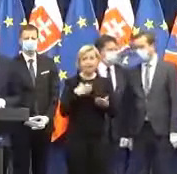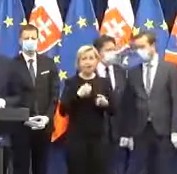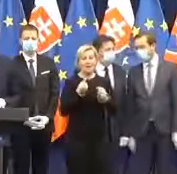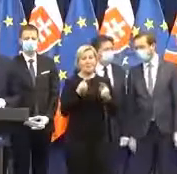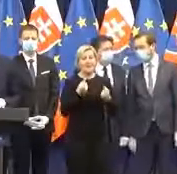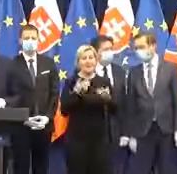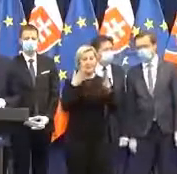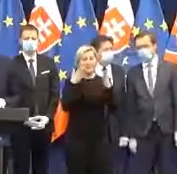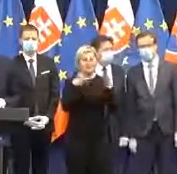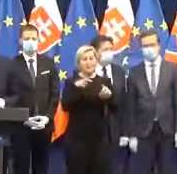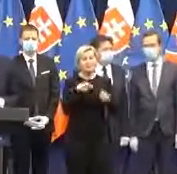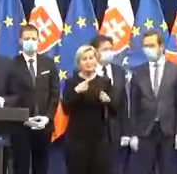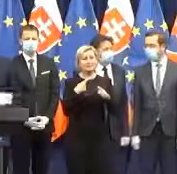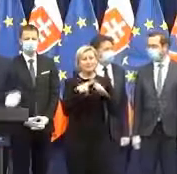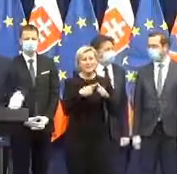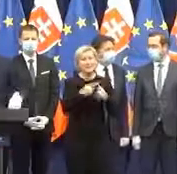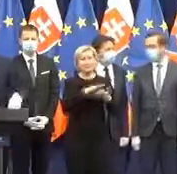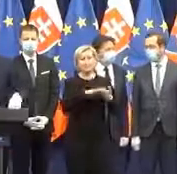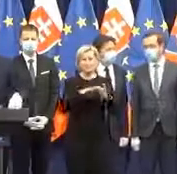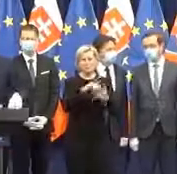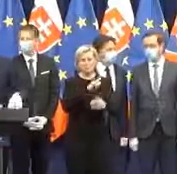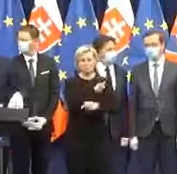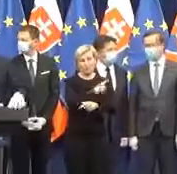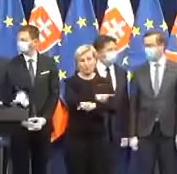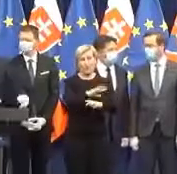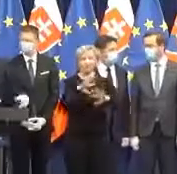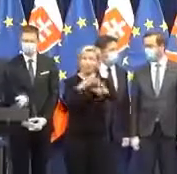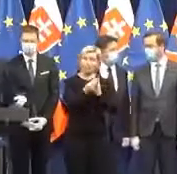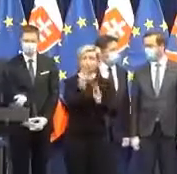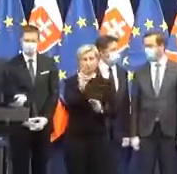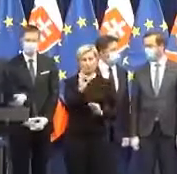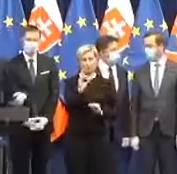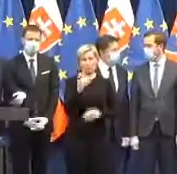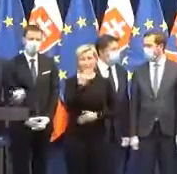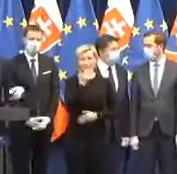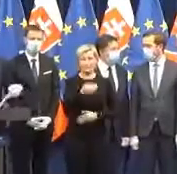túto výzvu zvládneme. Všetko dobre. Ďakujem. Dovidenia. Dovidenia.